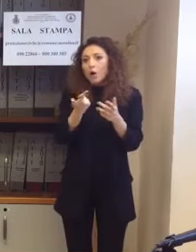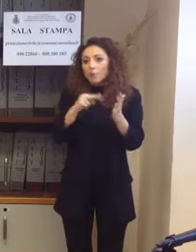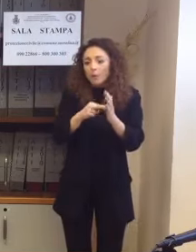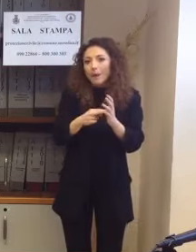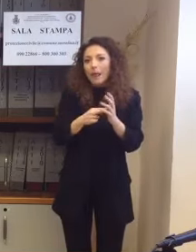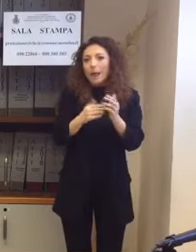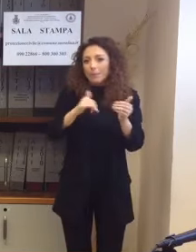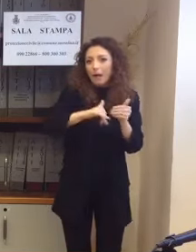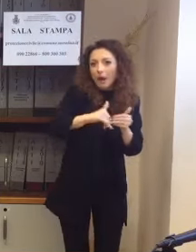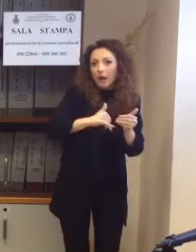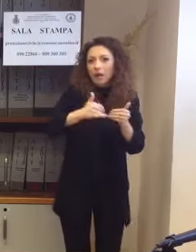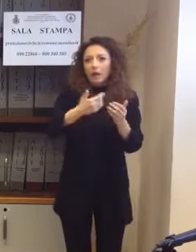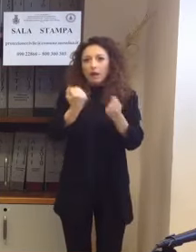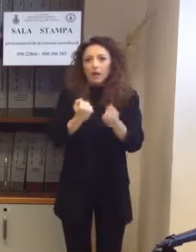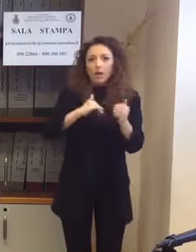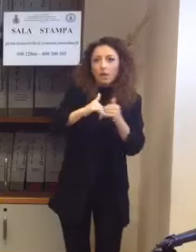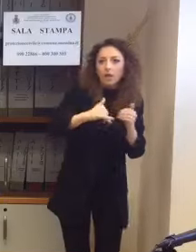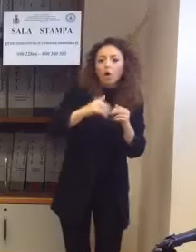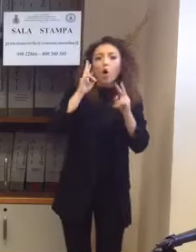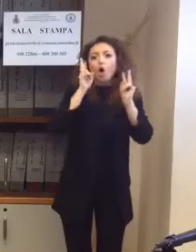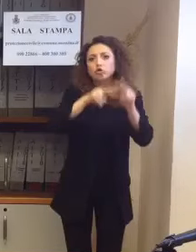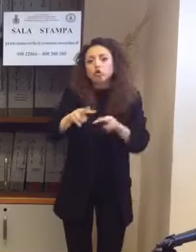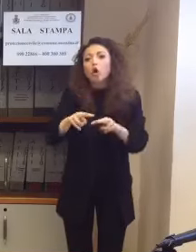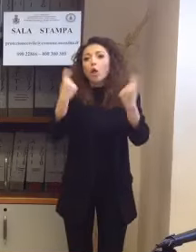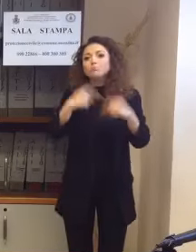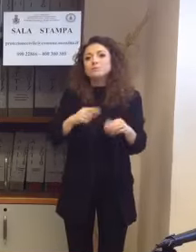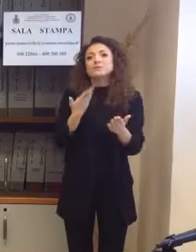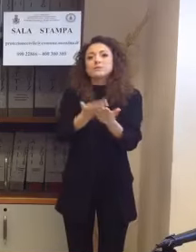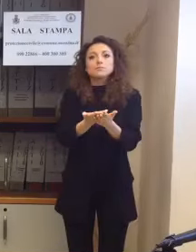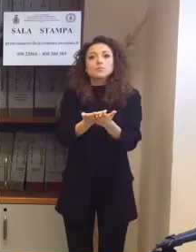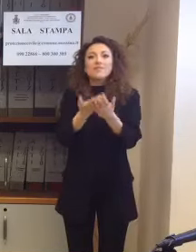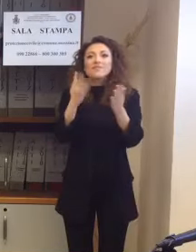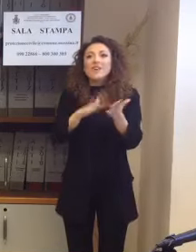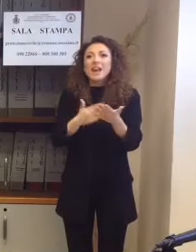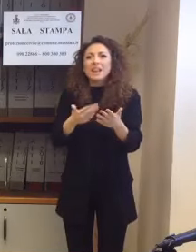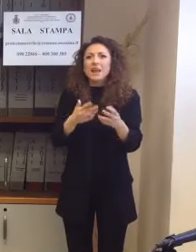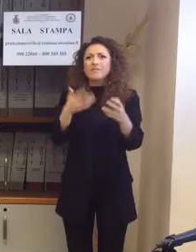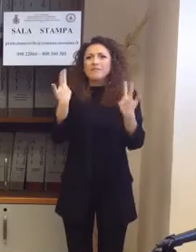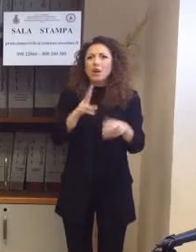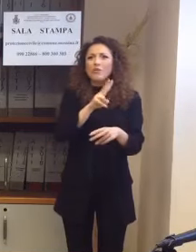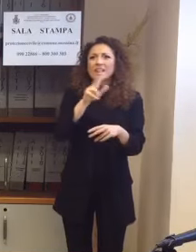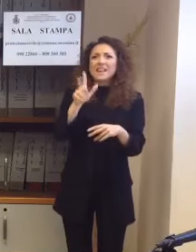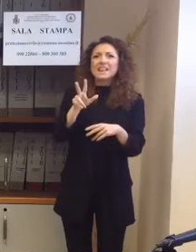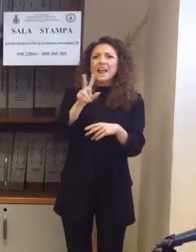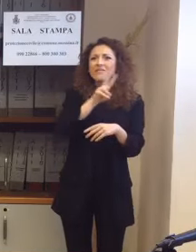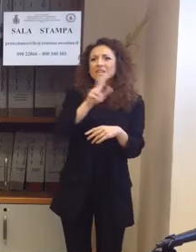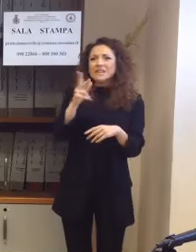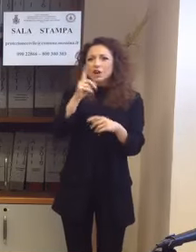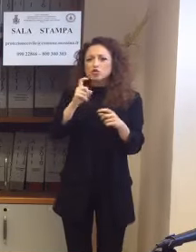quasi 20 giorni di trattative istituzionali, di tavoli, di riunioni del nulla.